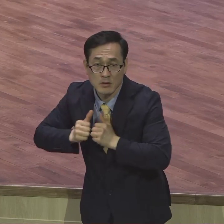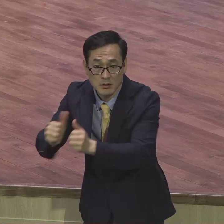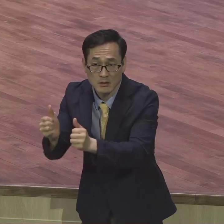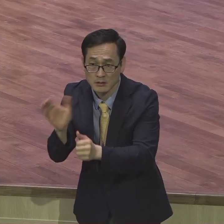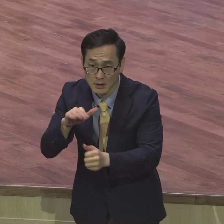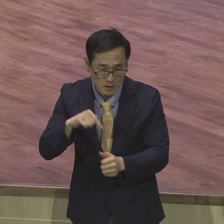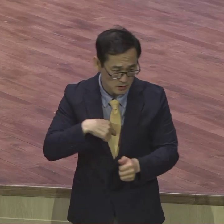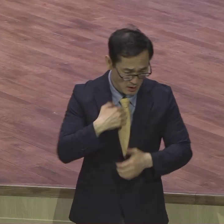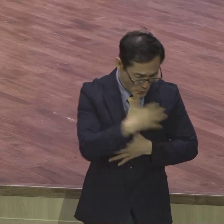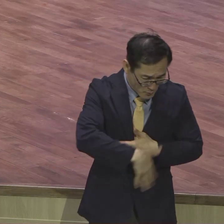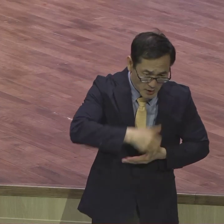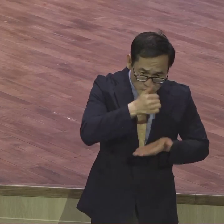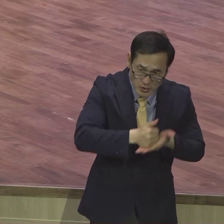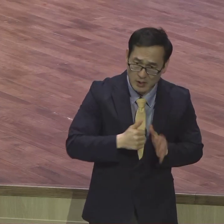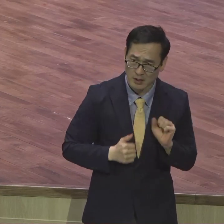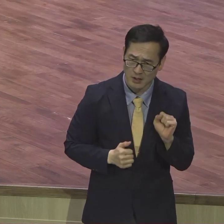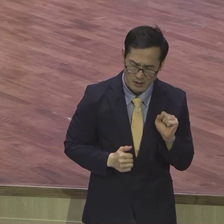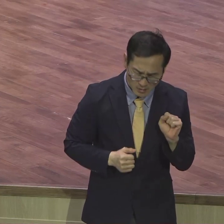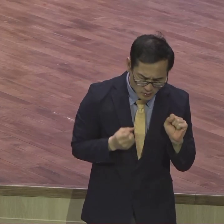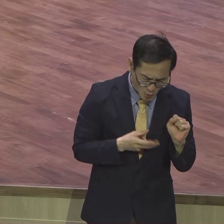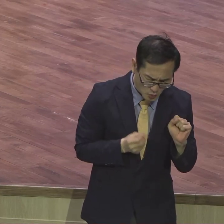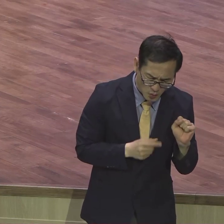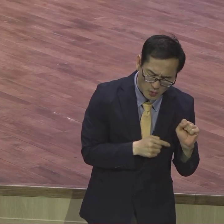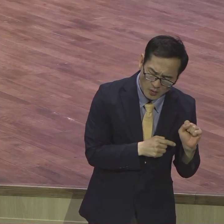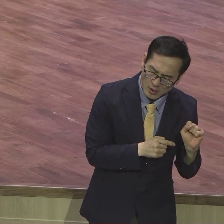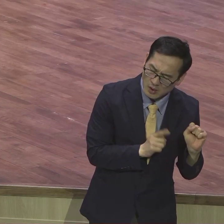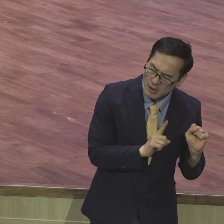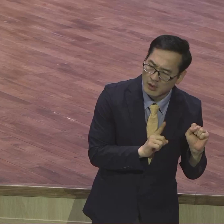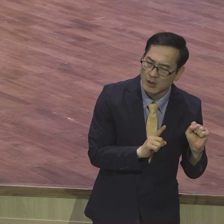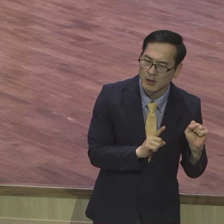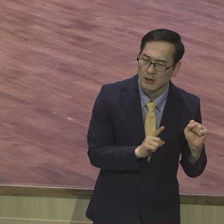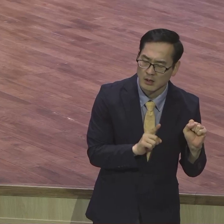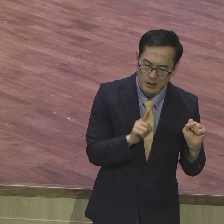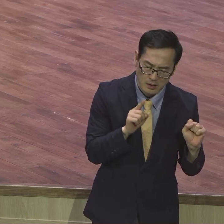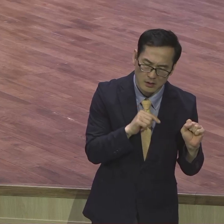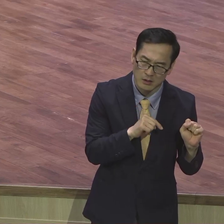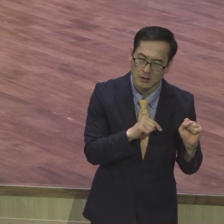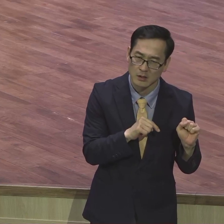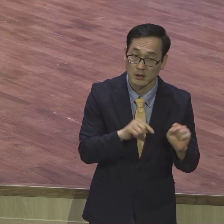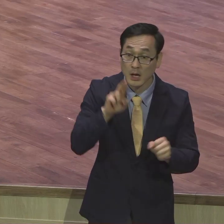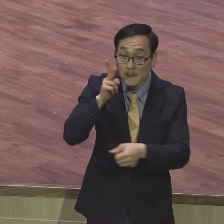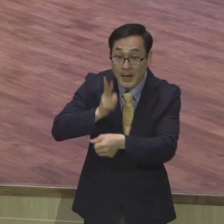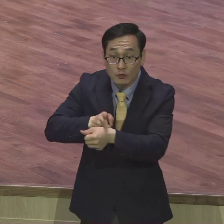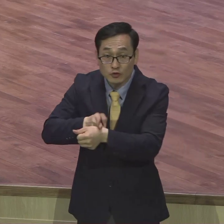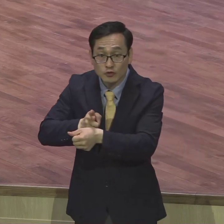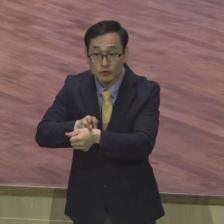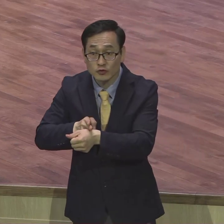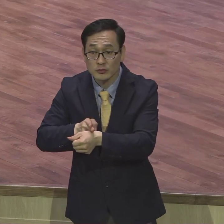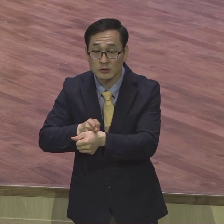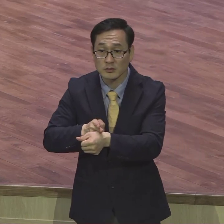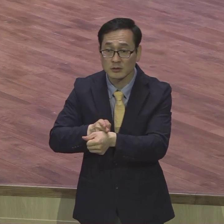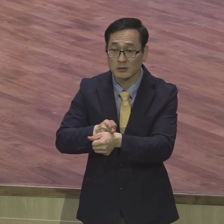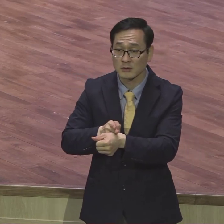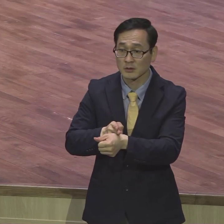말이에요. 바울이 누구예요? 바울이. 아니 초신자도 아니고